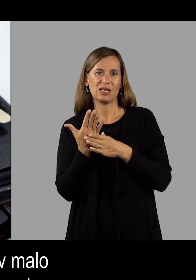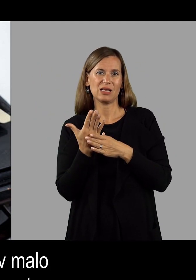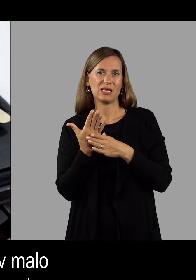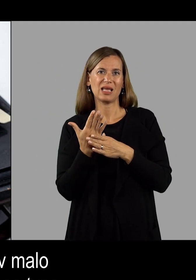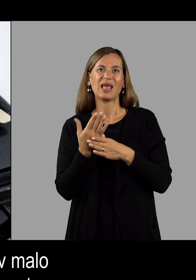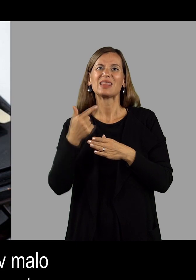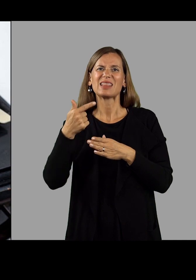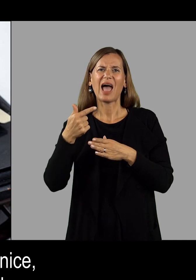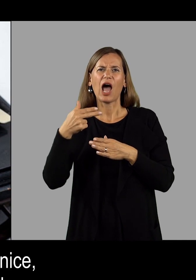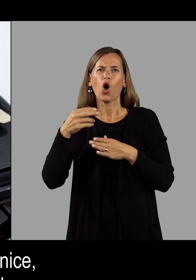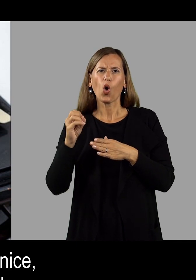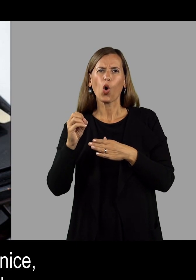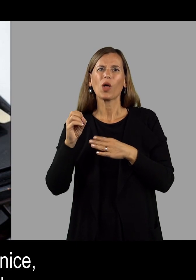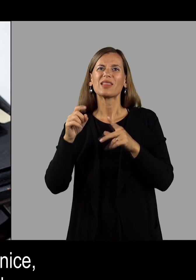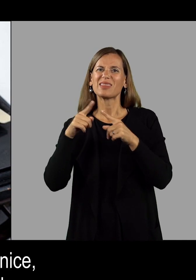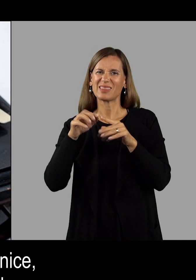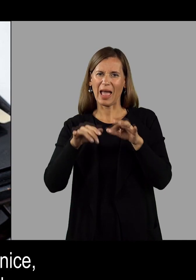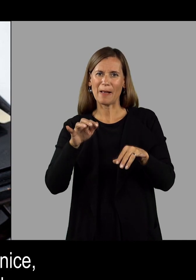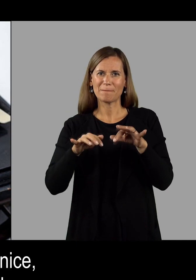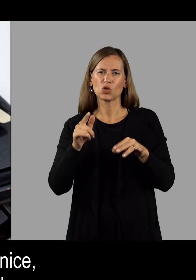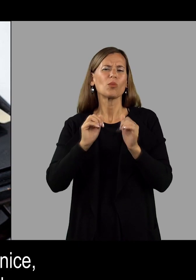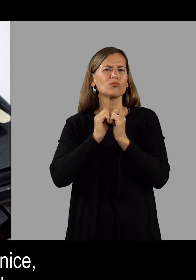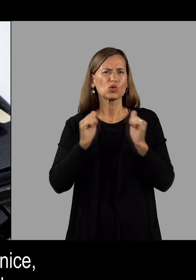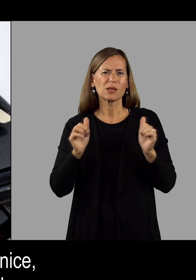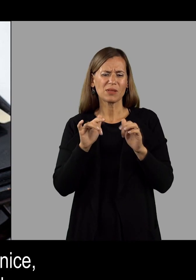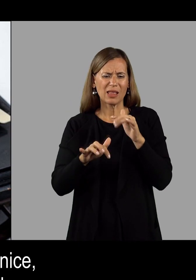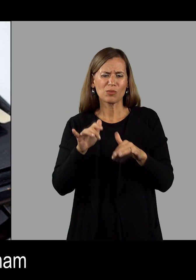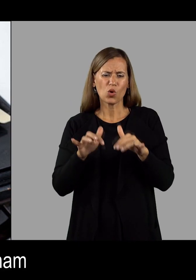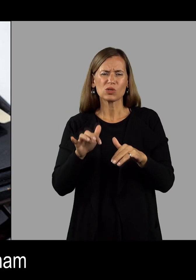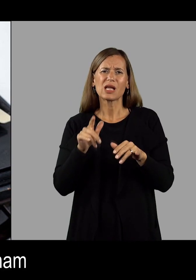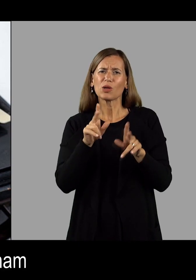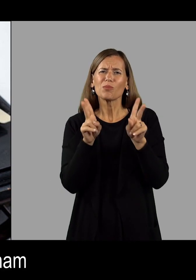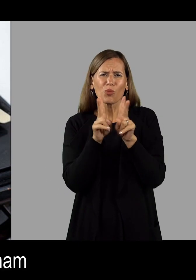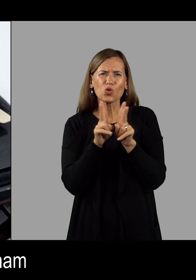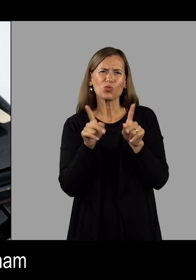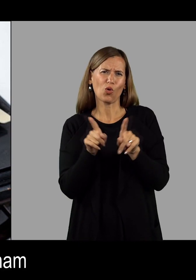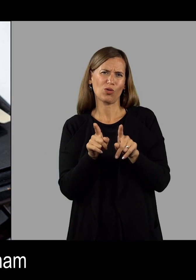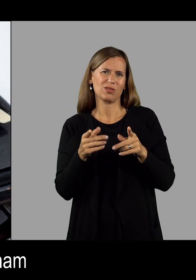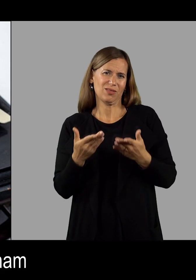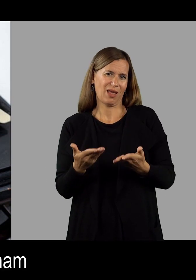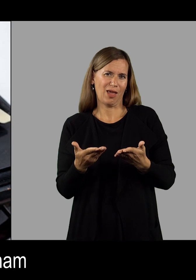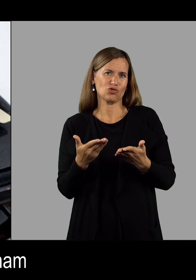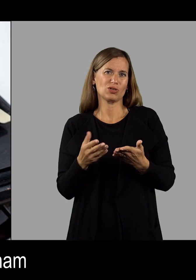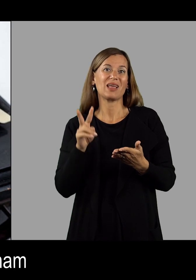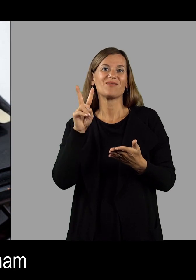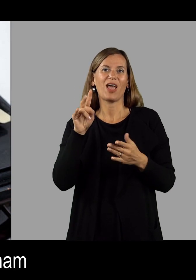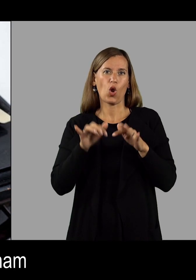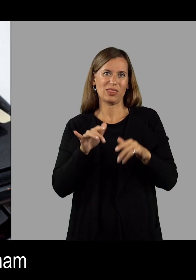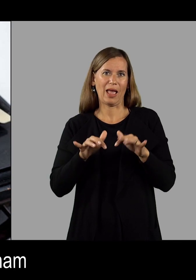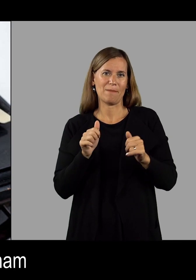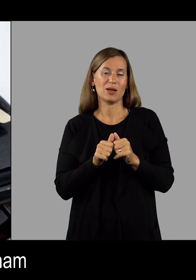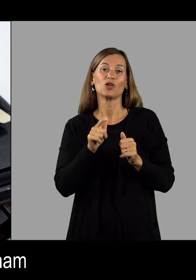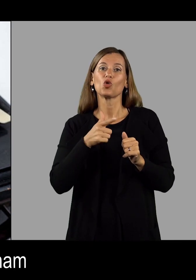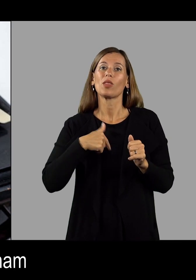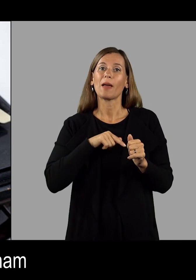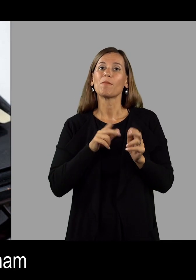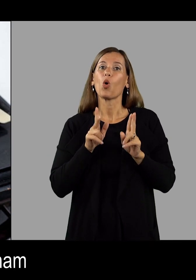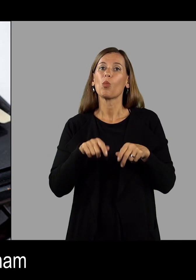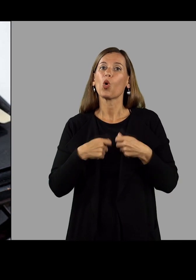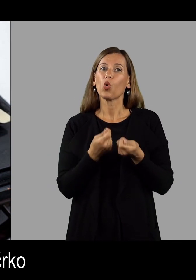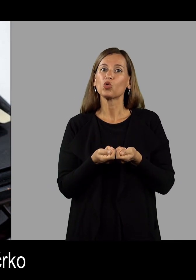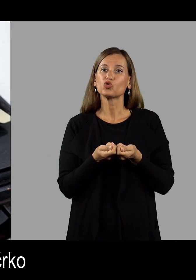ni prihajalo do teh zatikanj. In tale postavitev, se pravi, je ostala do danes. Nizozemci pa so razmišljali v